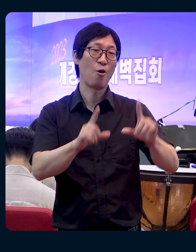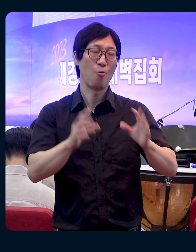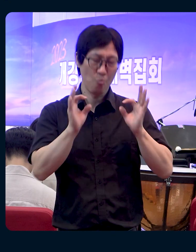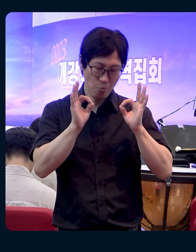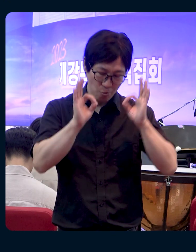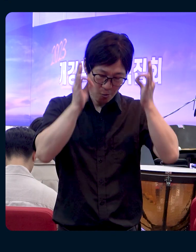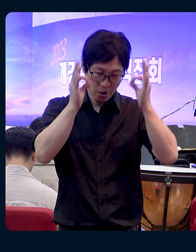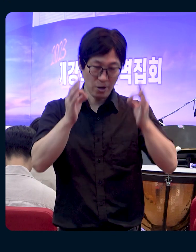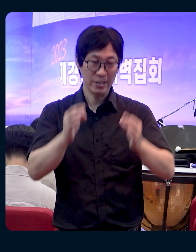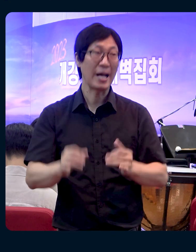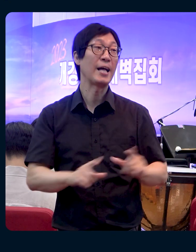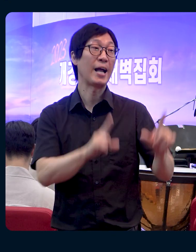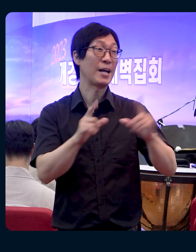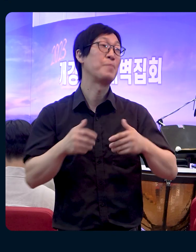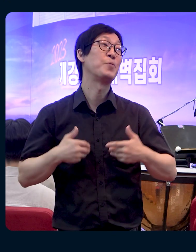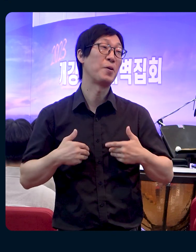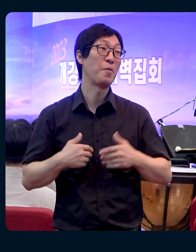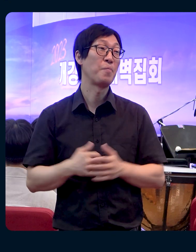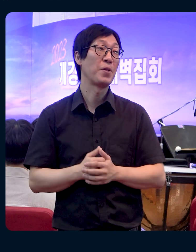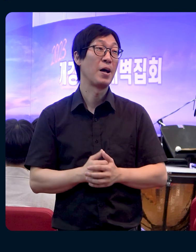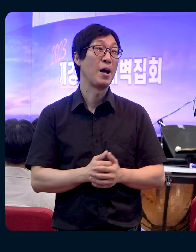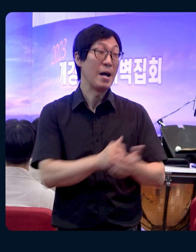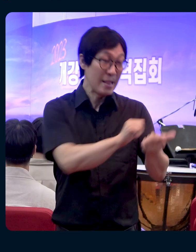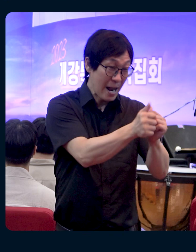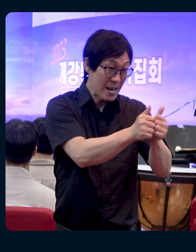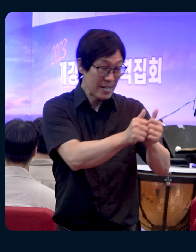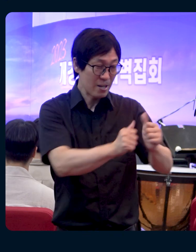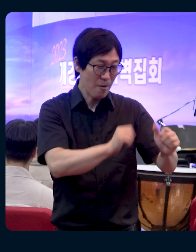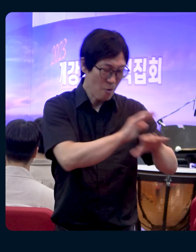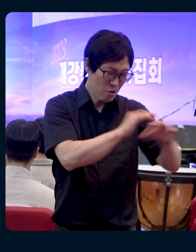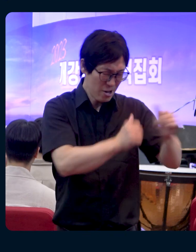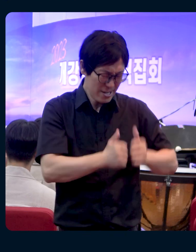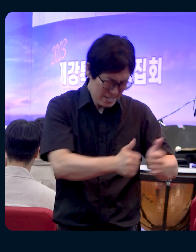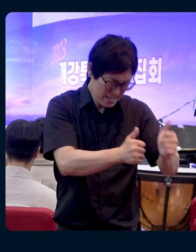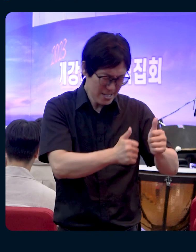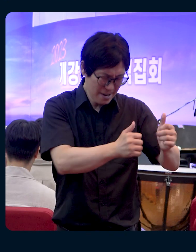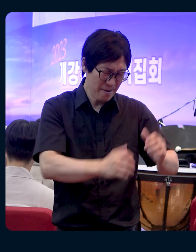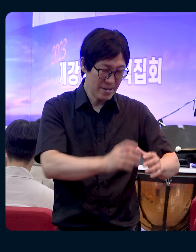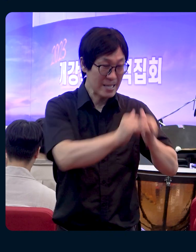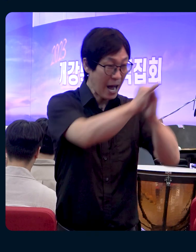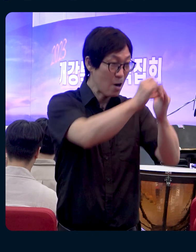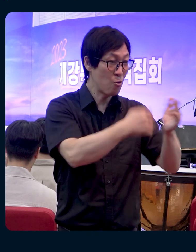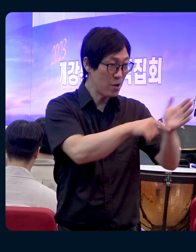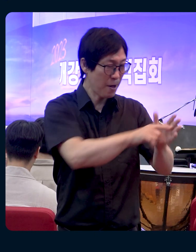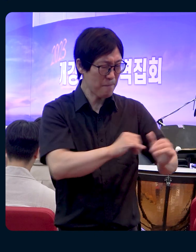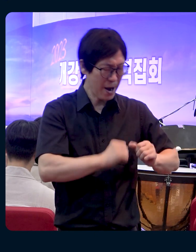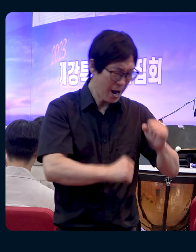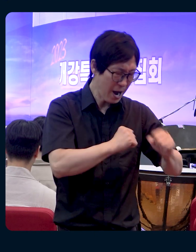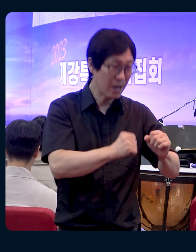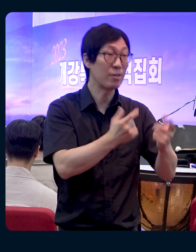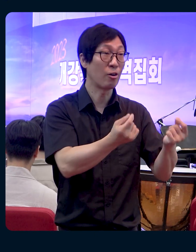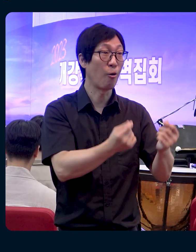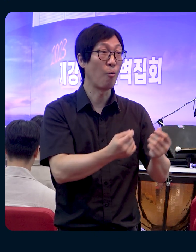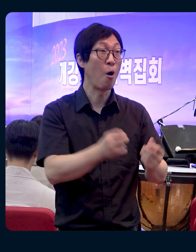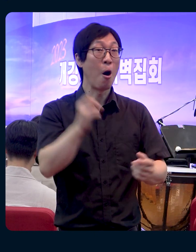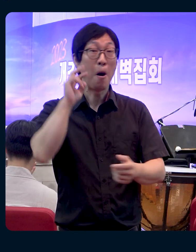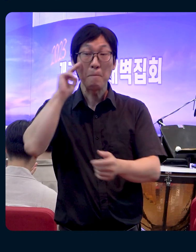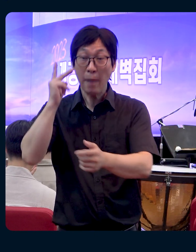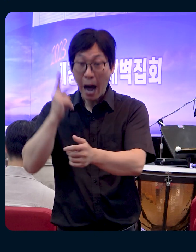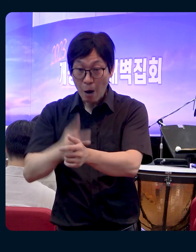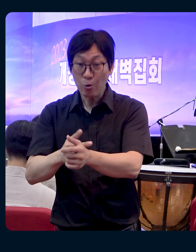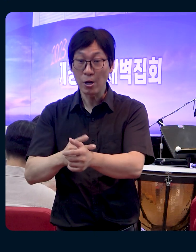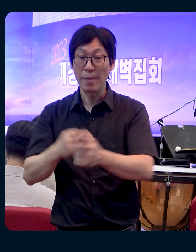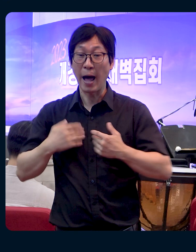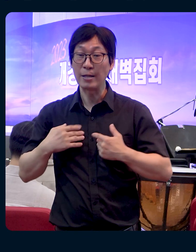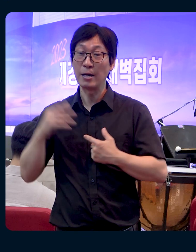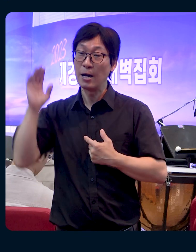다해서 달리기 위해서 달려가는 사람처럼 말이죠. 그래서 사도 바울도 계속 달려간다고 얘기하잖아요.